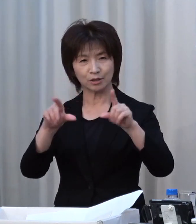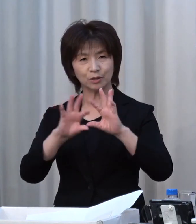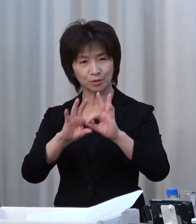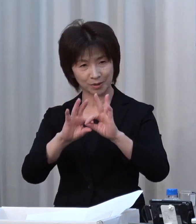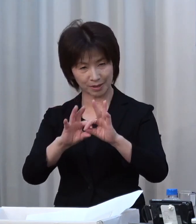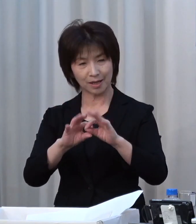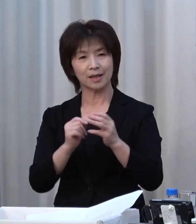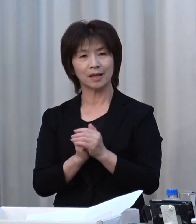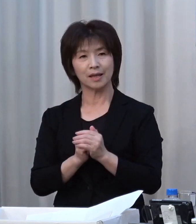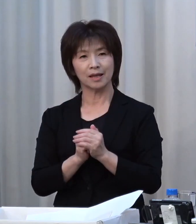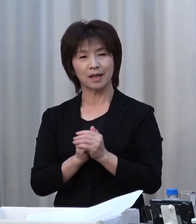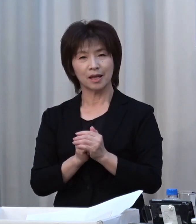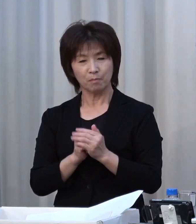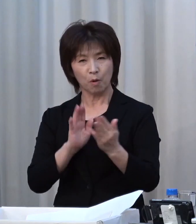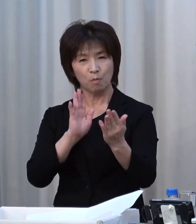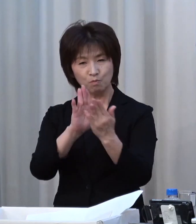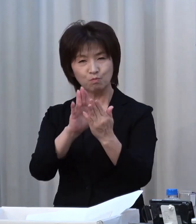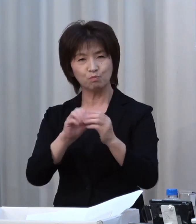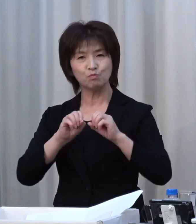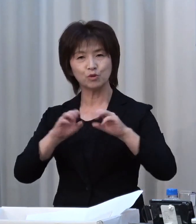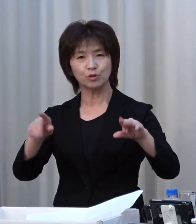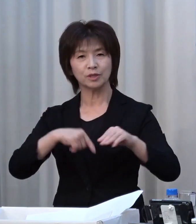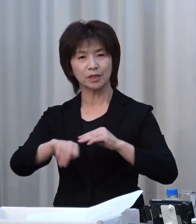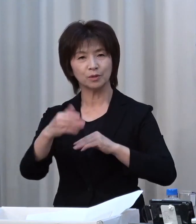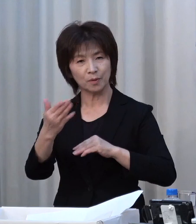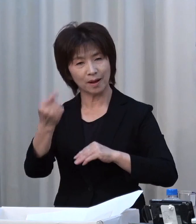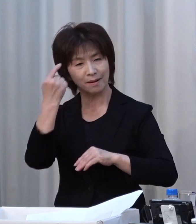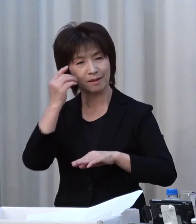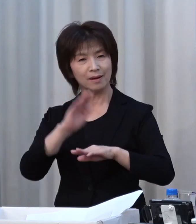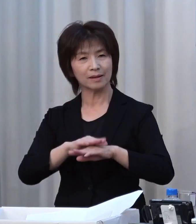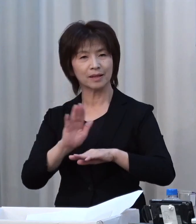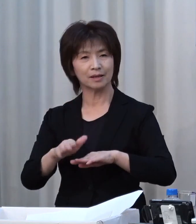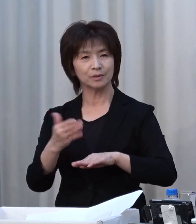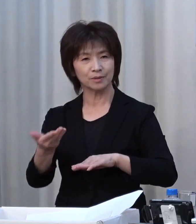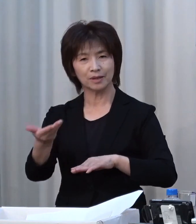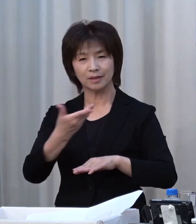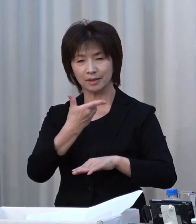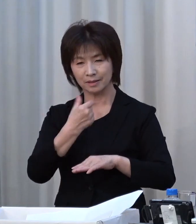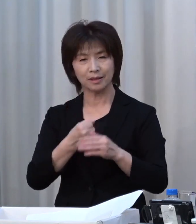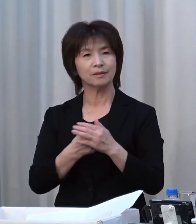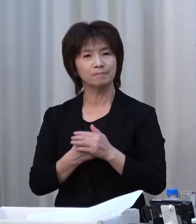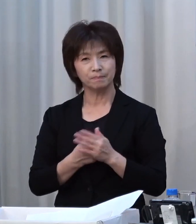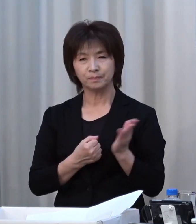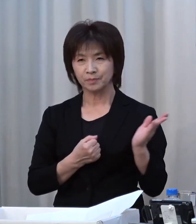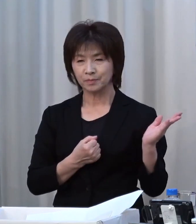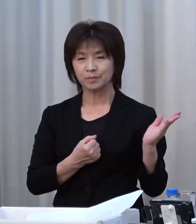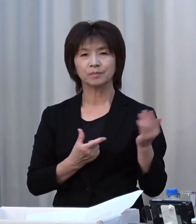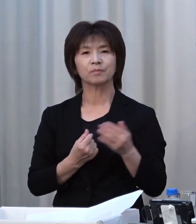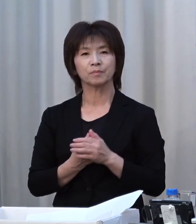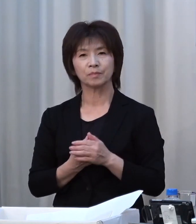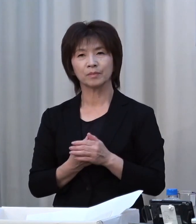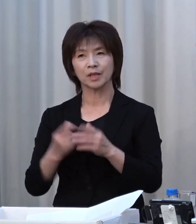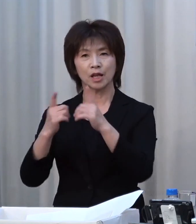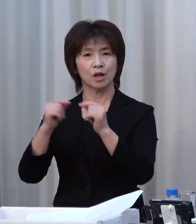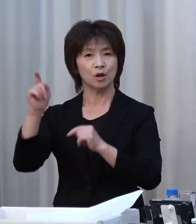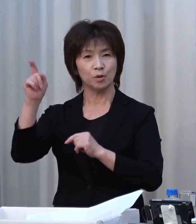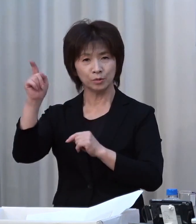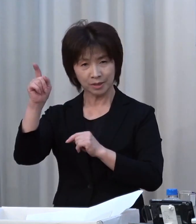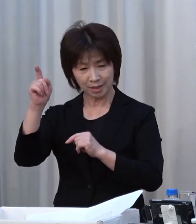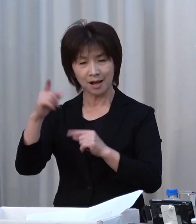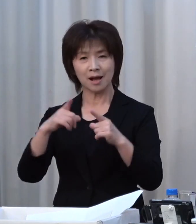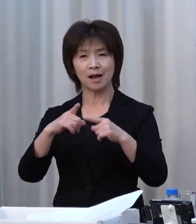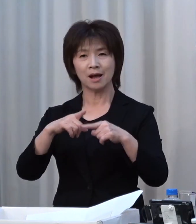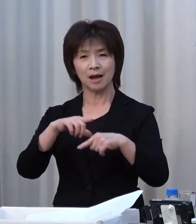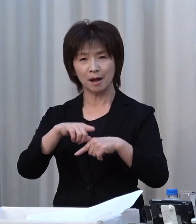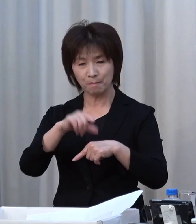あるいはもう1ヶ月足らずでどういうふうに周知していくお考えがあるかというのを聞かせてください。 そうですね、これやっぱりあのお国がですね、ま